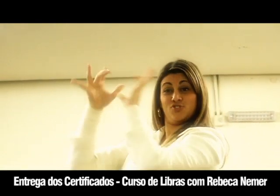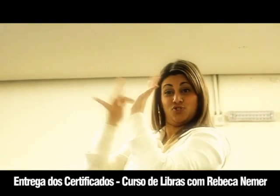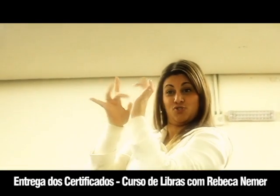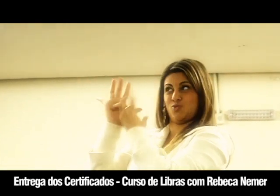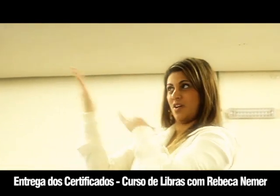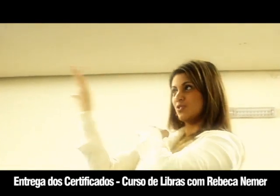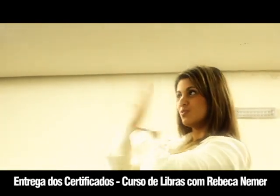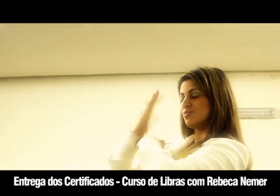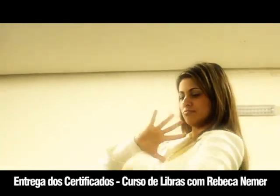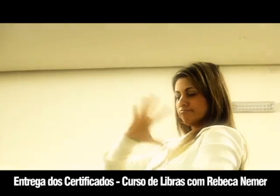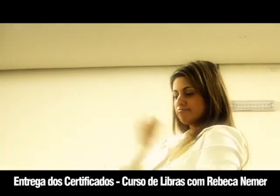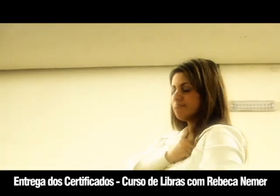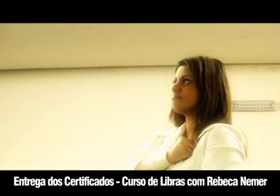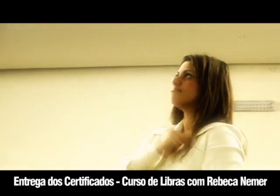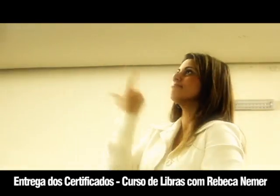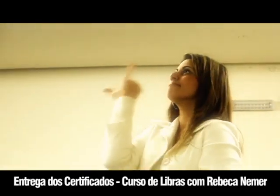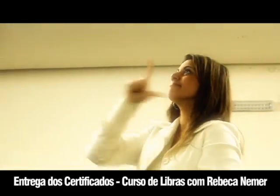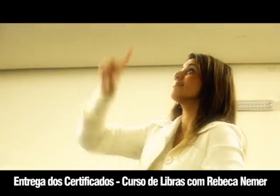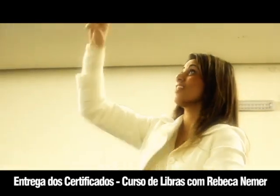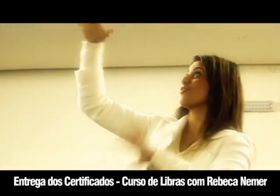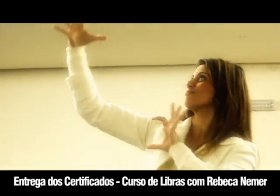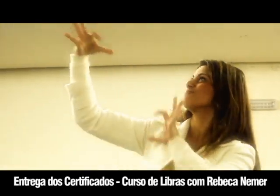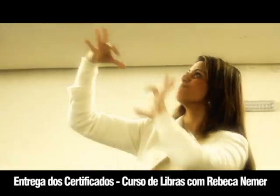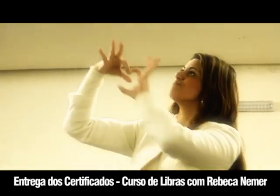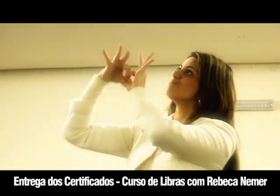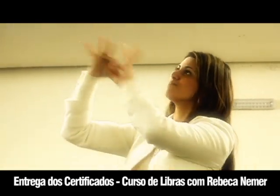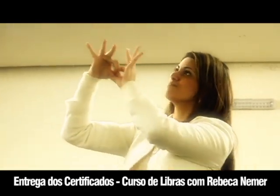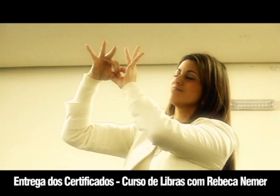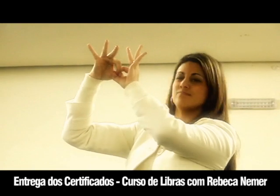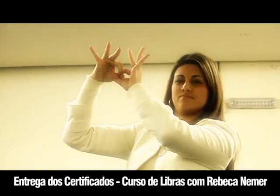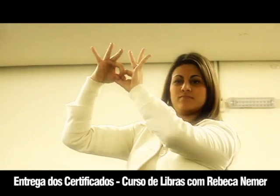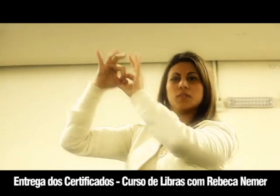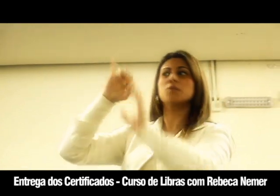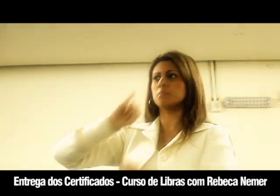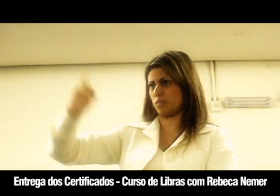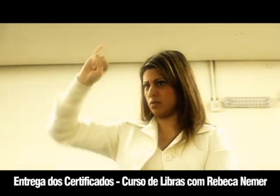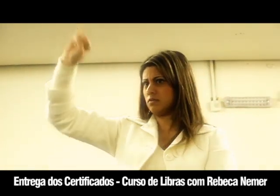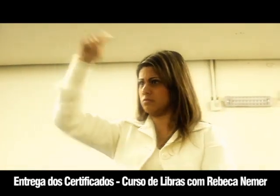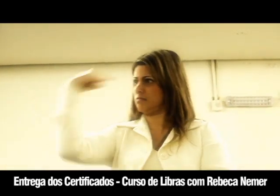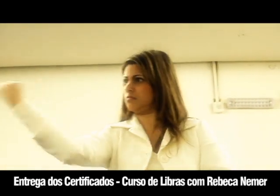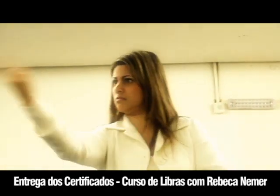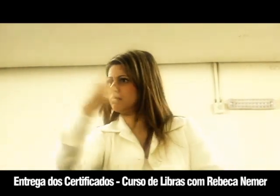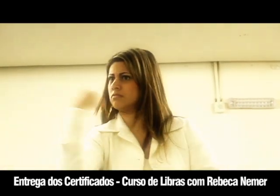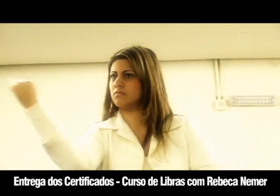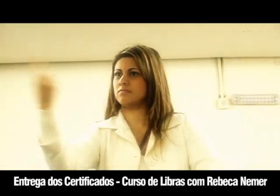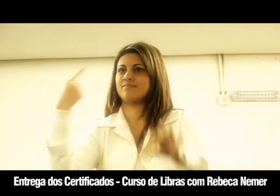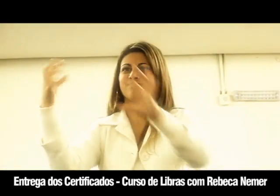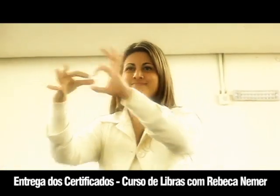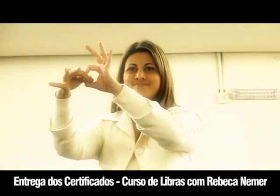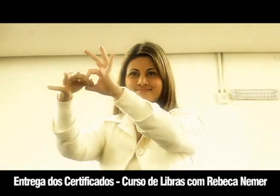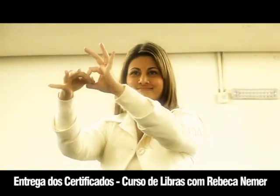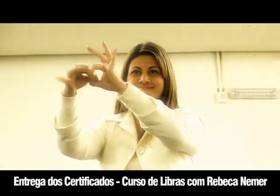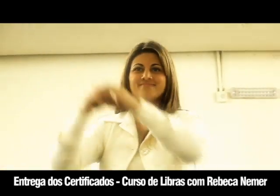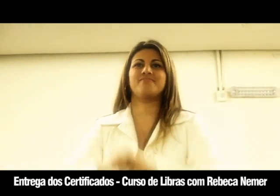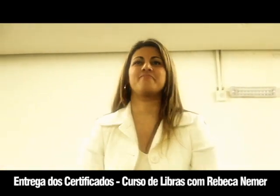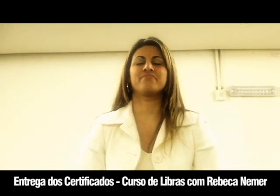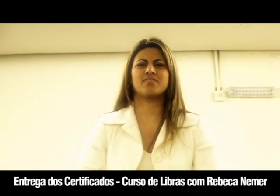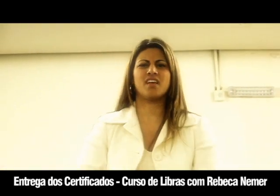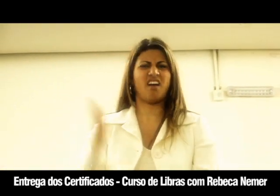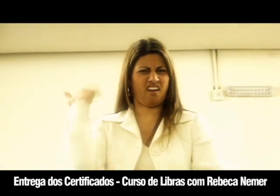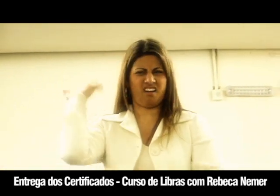da reconciliação, ou seja, que Deus em Cristo estava